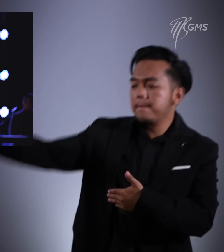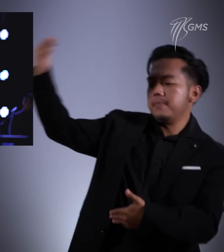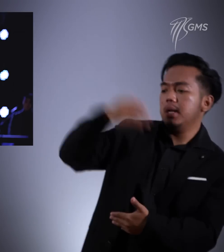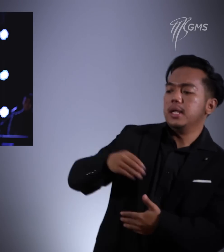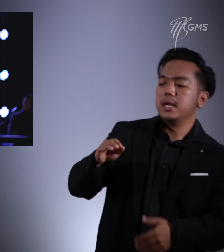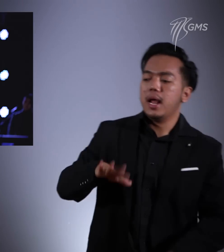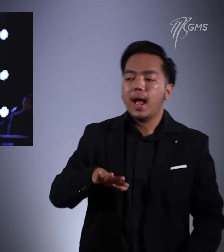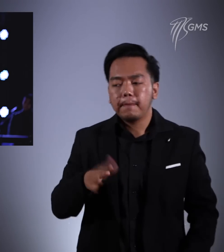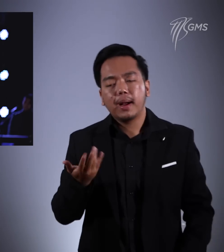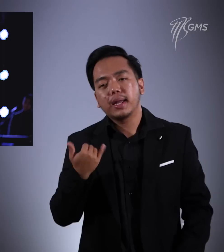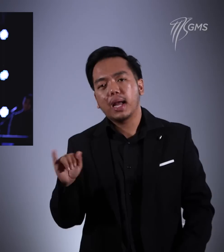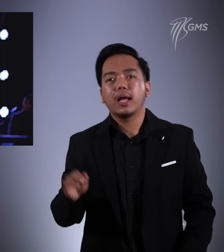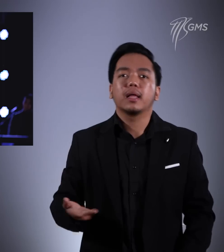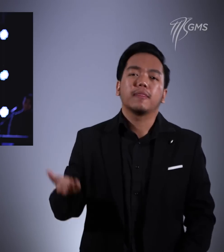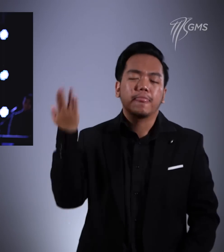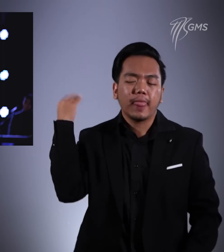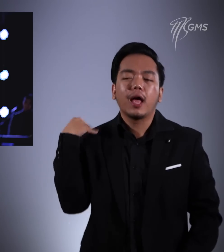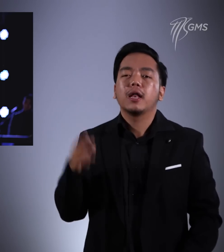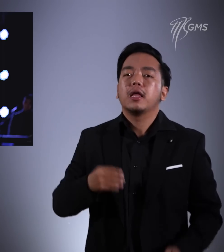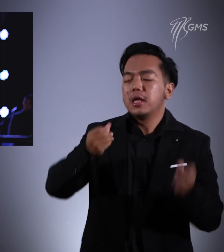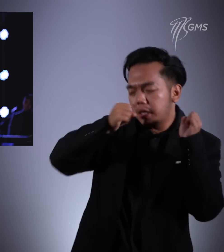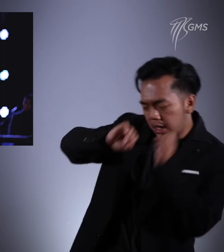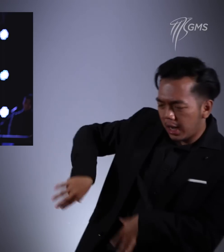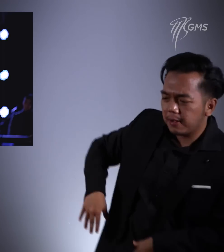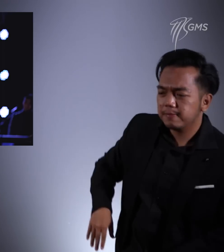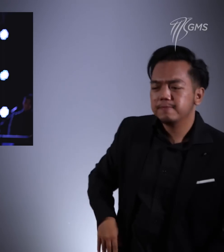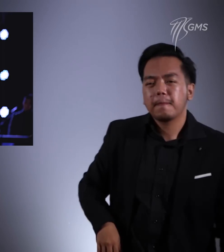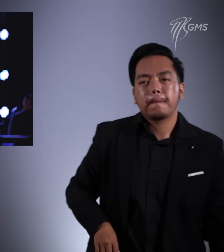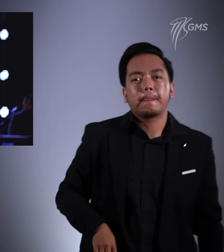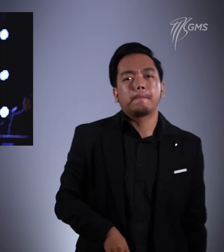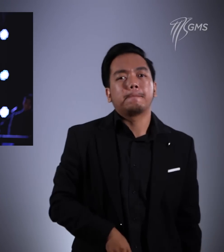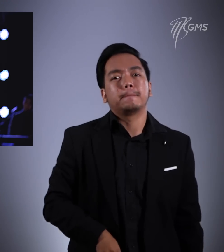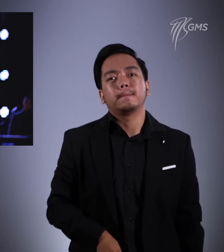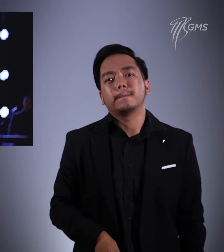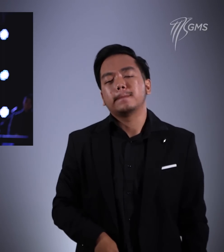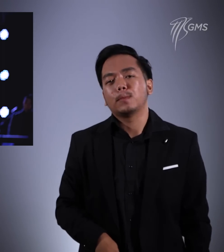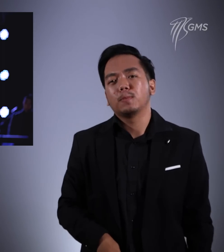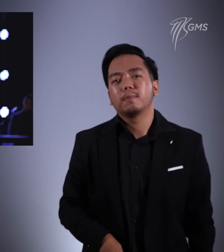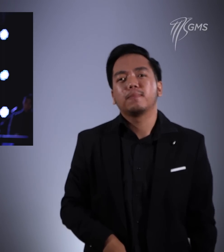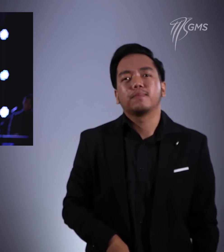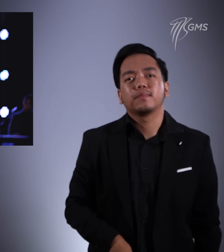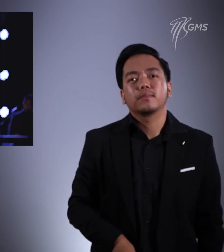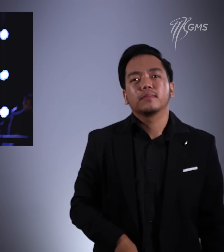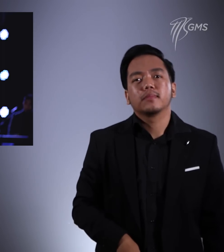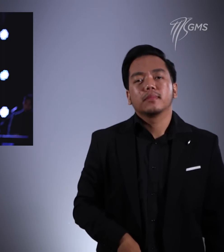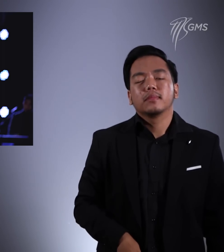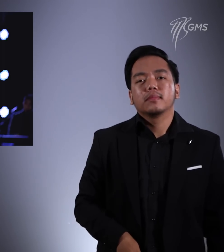janjinya. Faith in Christ gives us the power to restore what is ours in God's promises for our lives.